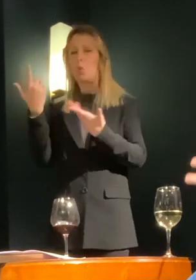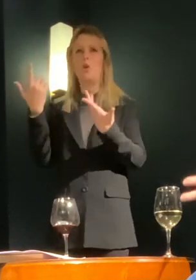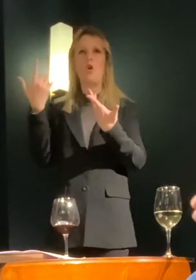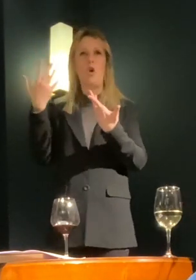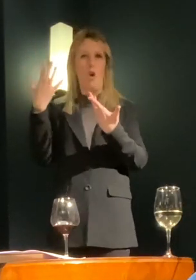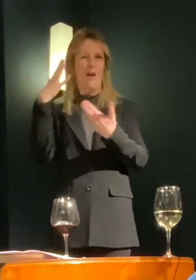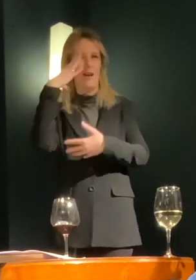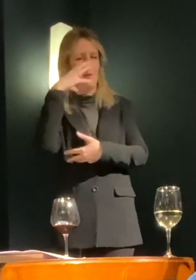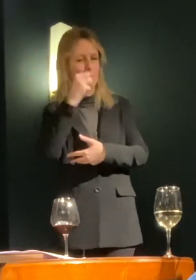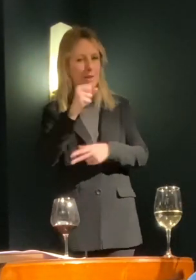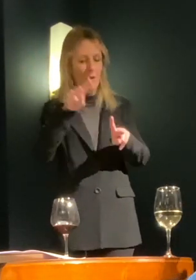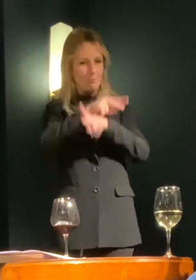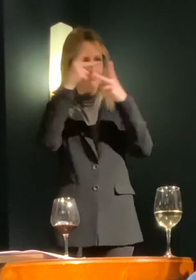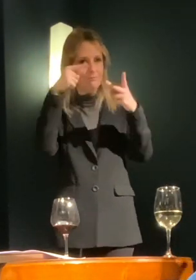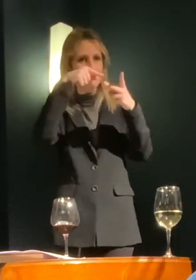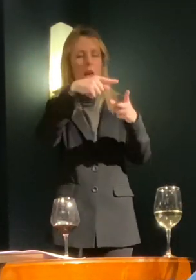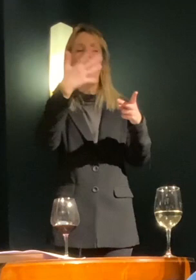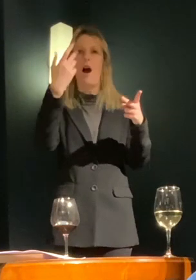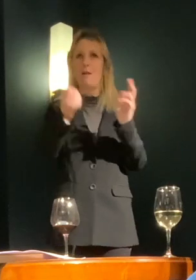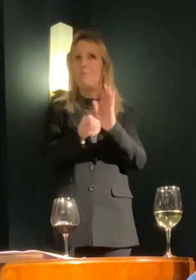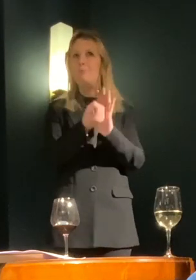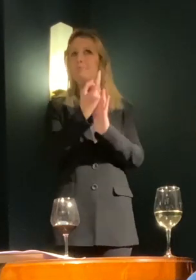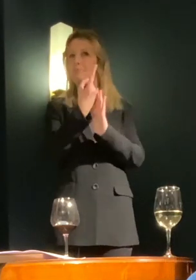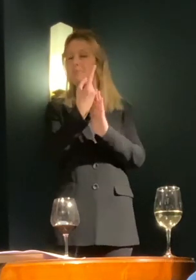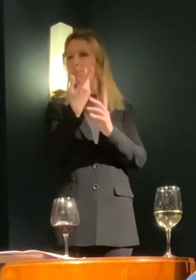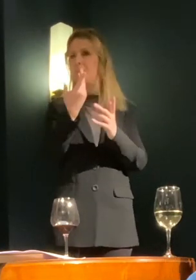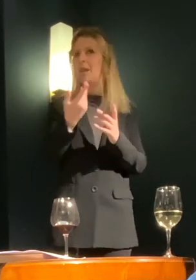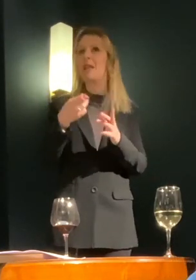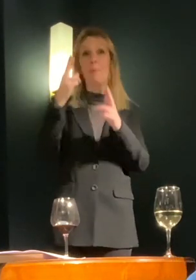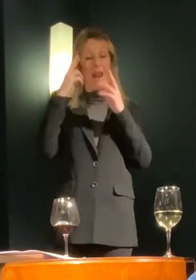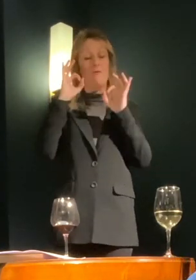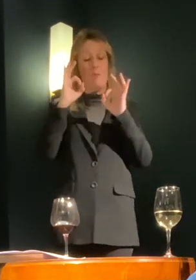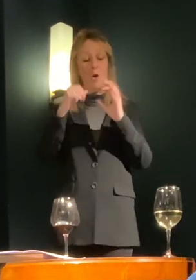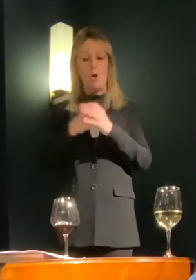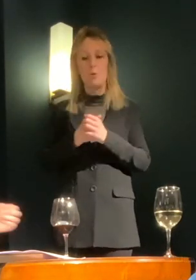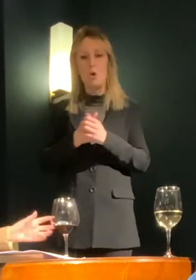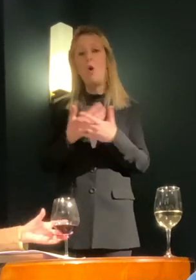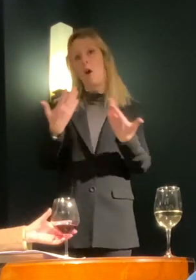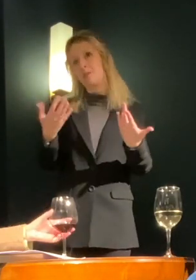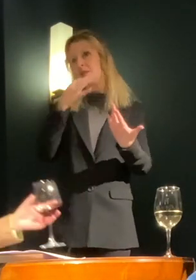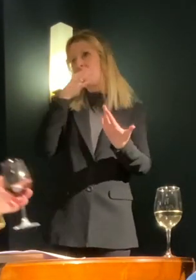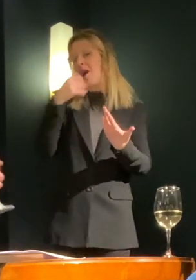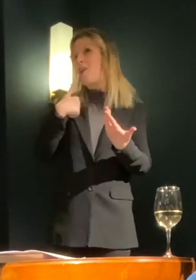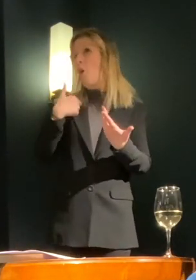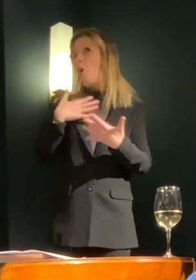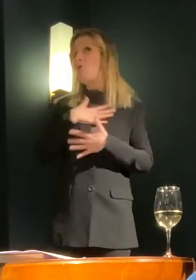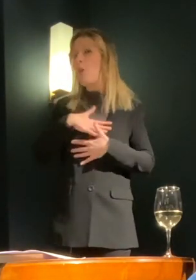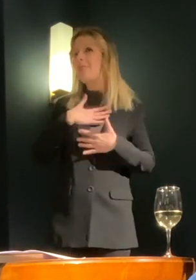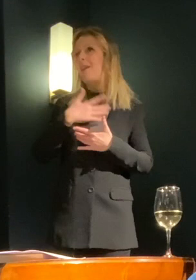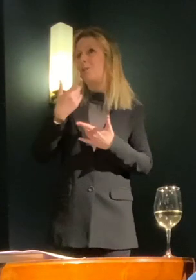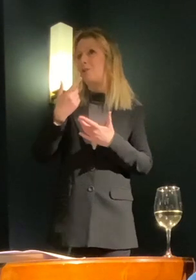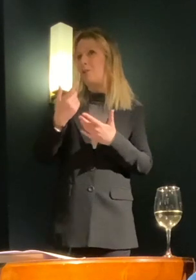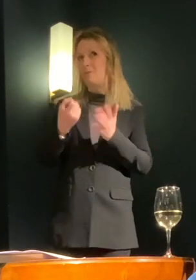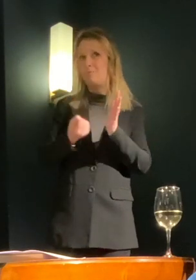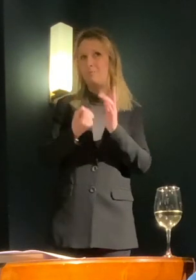che poi venissero fuori, sperando che di farle al meglio, sperando che venissero colte, e quindi sono contento, diciamo, che questo sia riuscito. Per